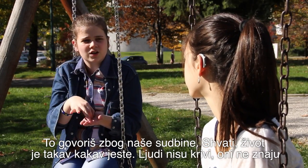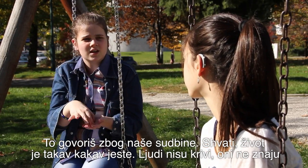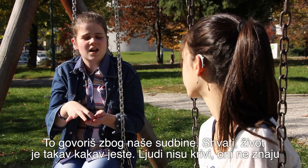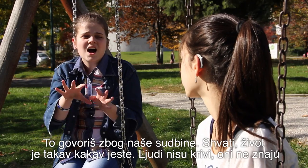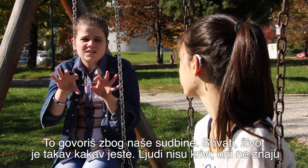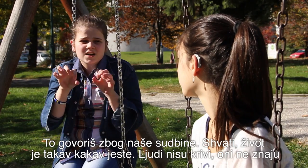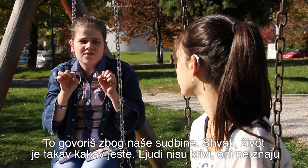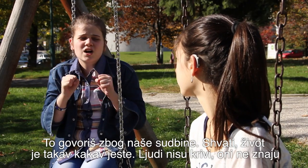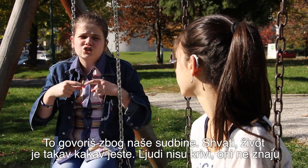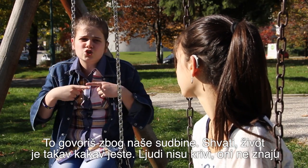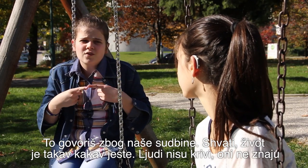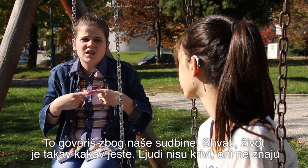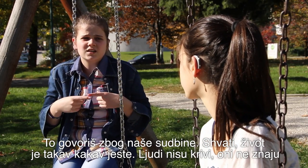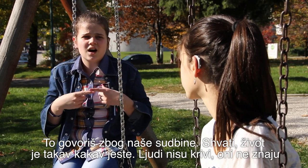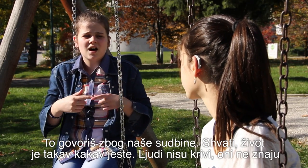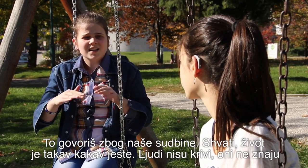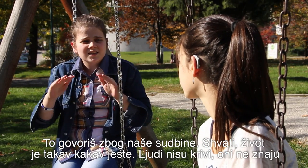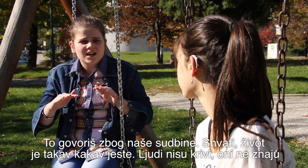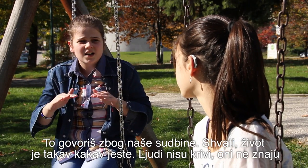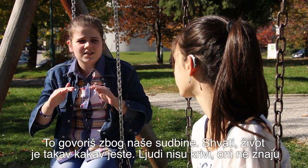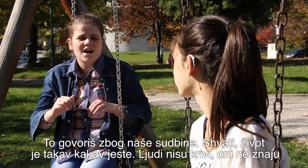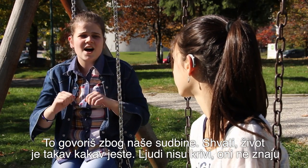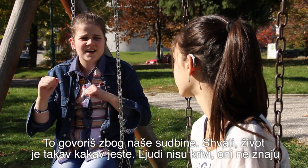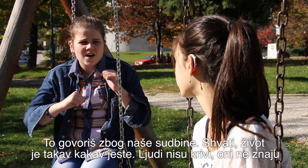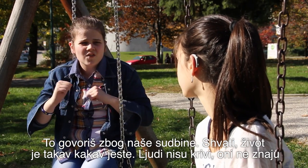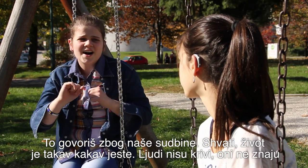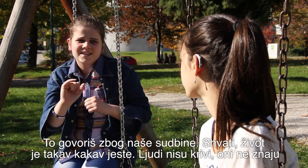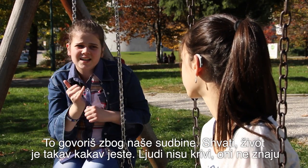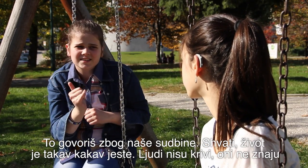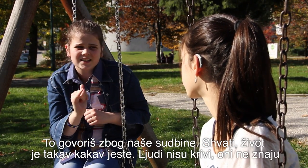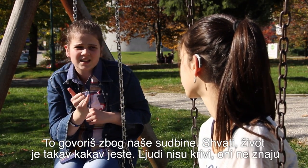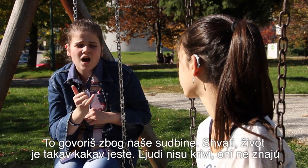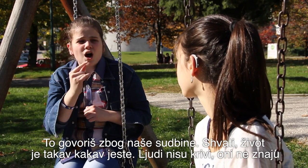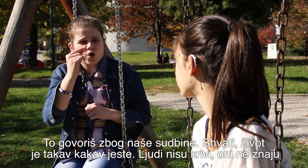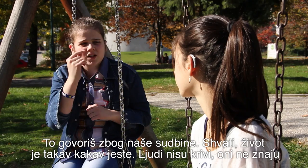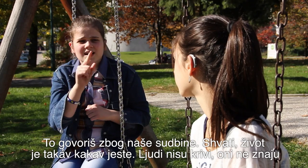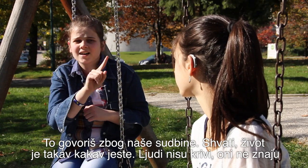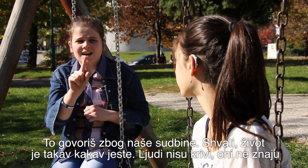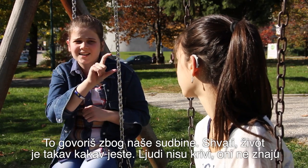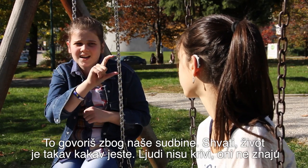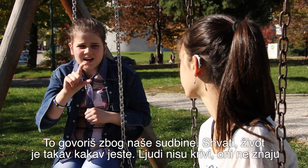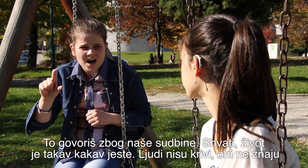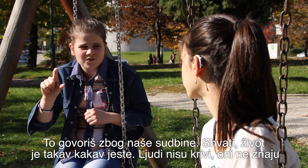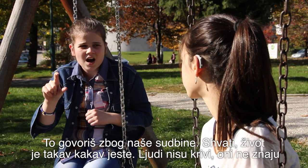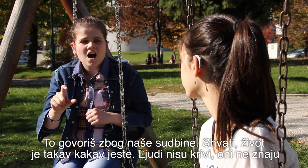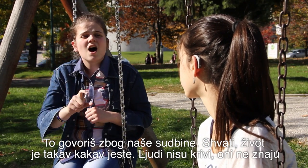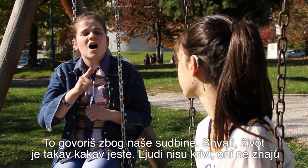sada, kada je da bojna, kada je mada, kada je mada, ja to kako kakam na tata,